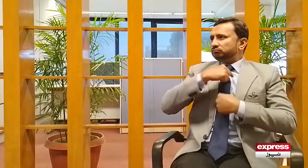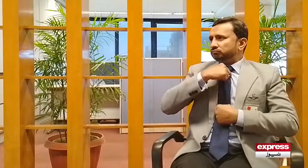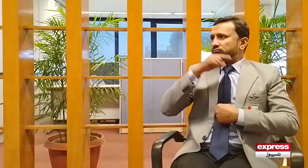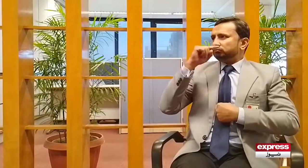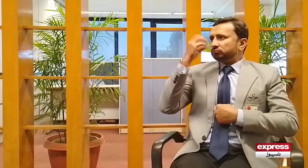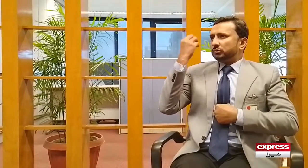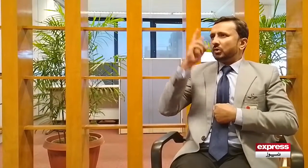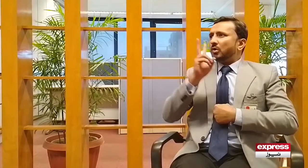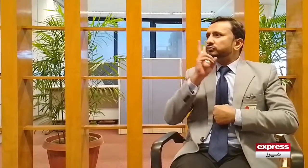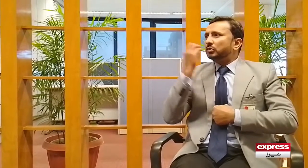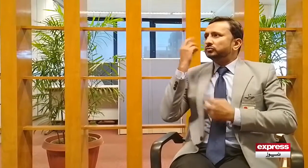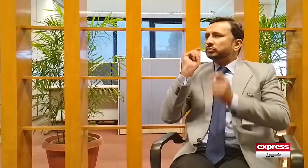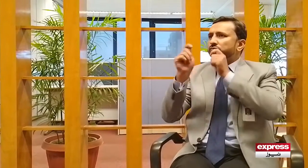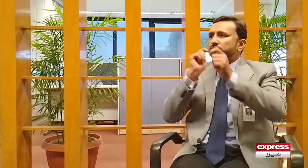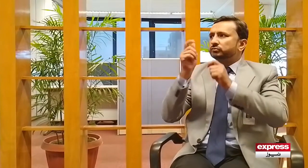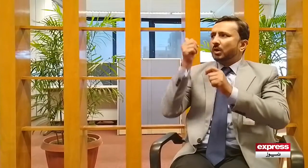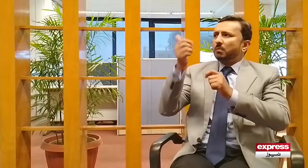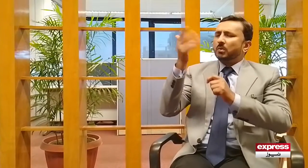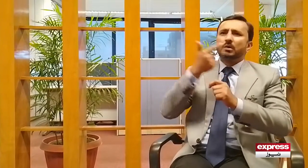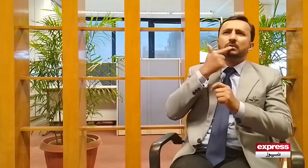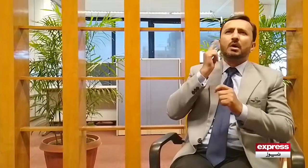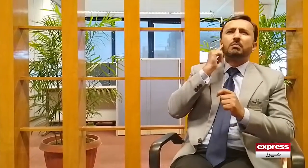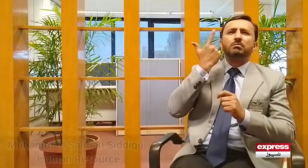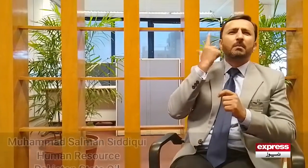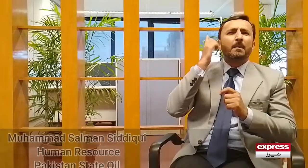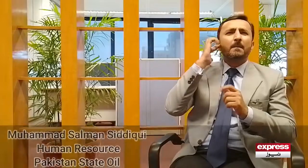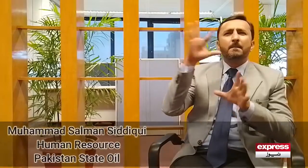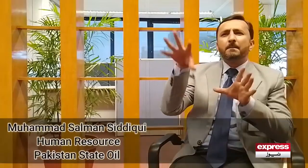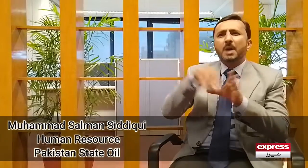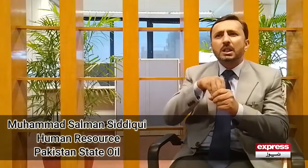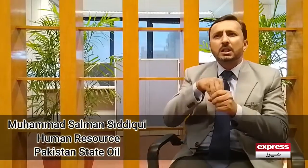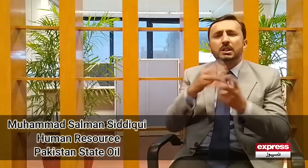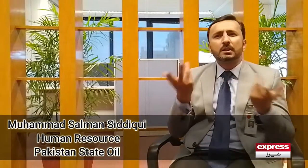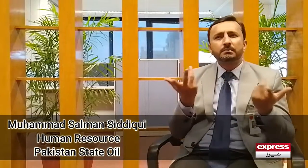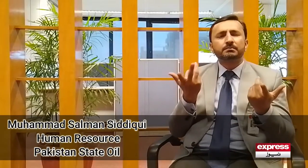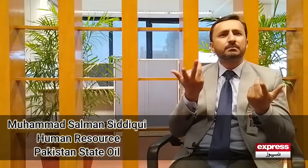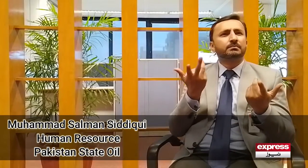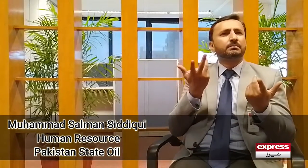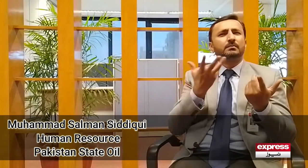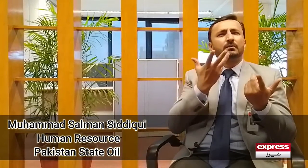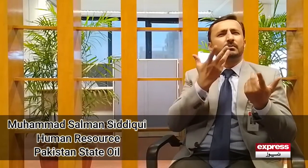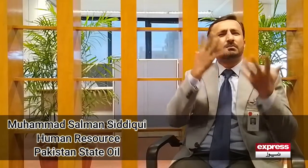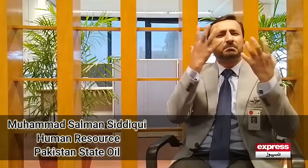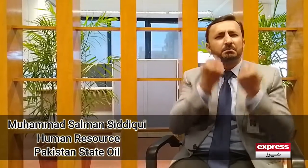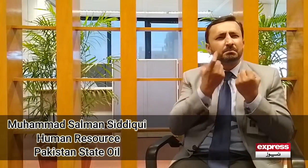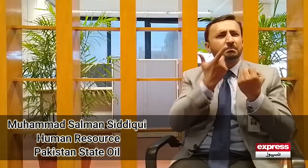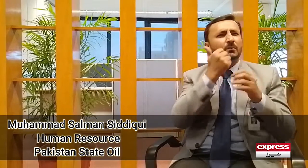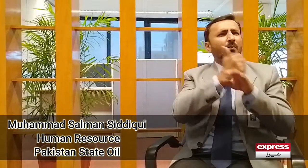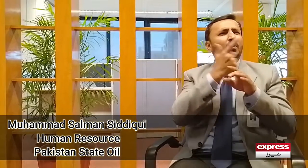जब मेरी पढ़ाई मुकम्मल हो गई उसके बाद फिर मैं था कि मुझे कुछ भी करना है अपनी लाइफ में और आगे बढ़ना है, जिस वजह